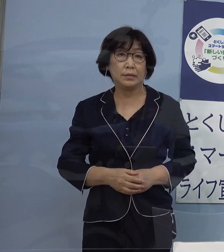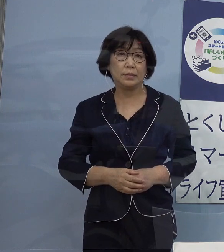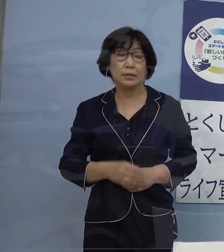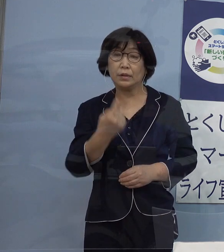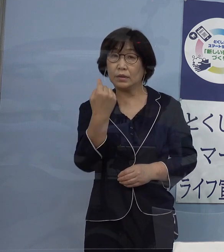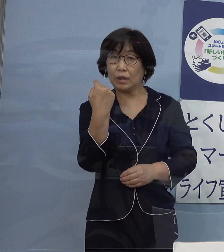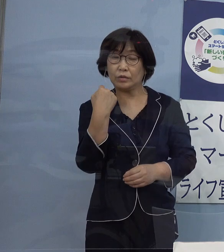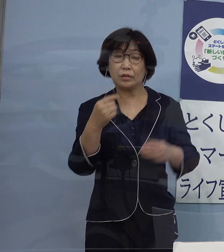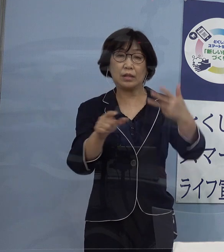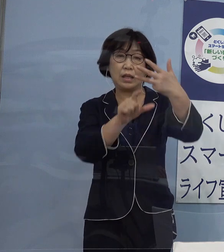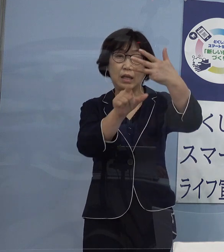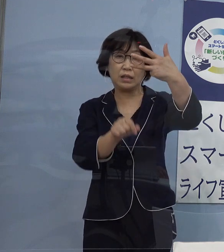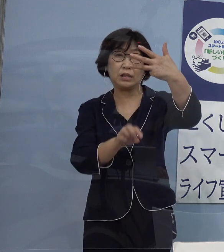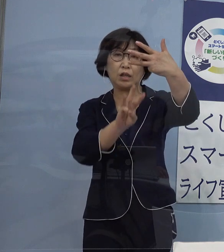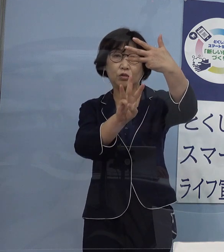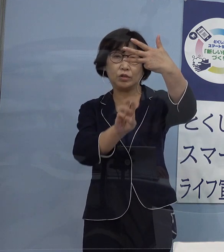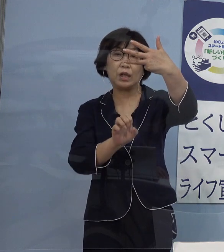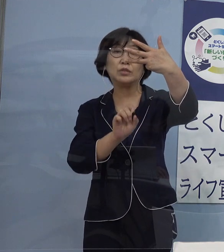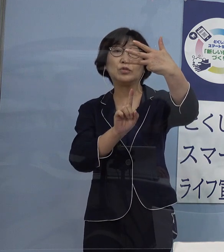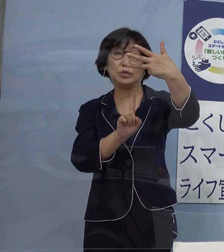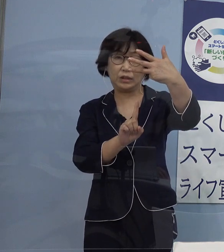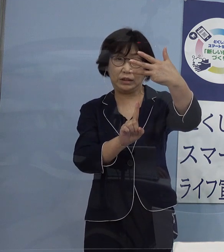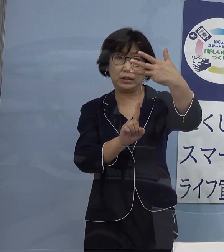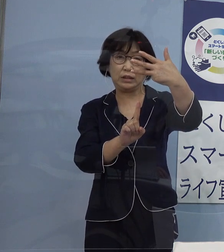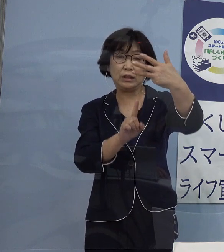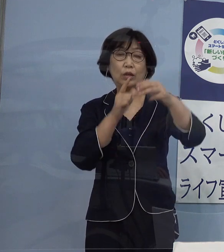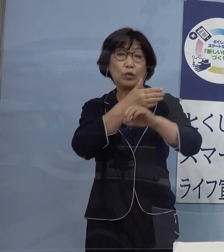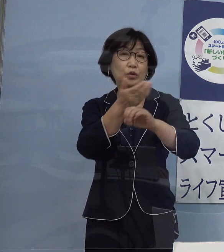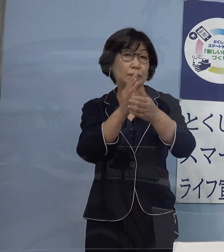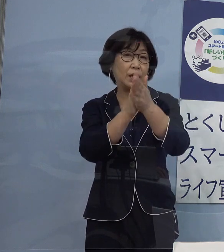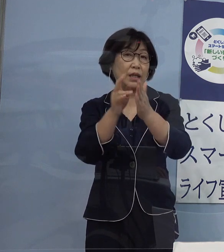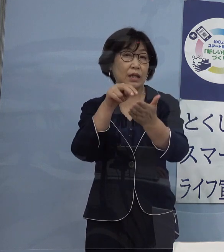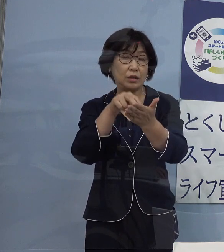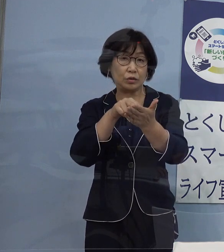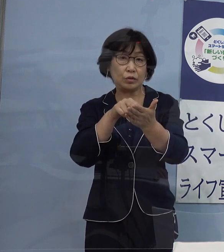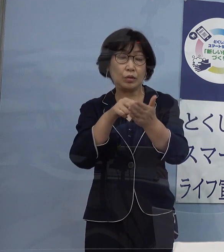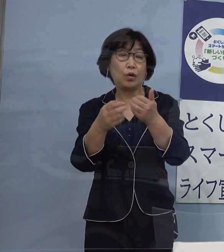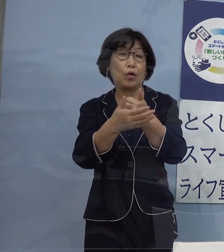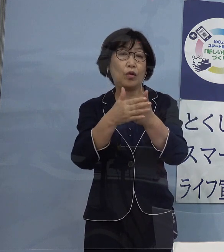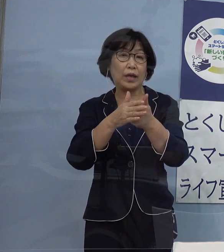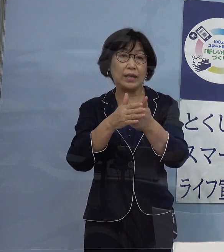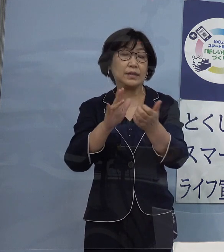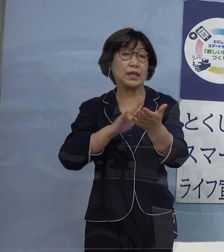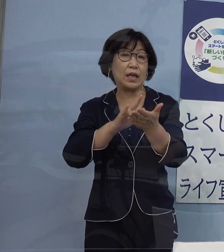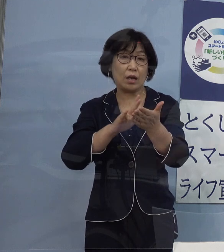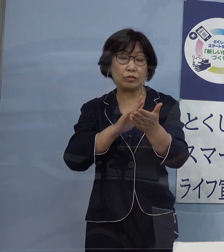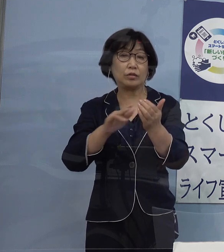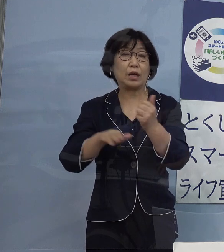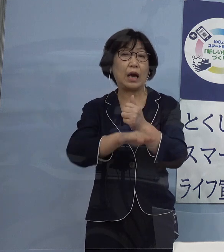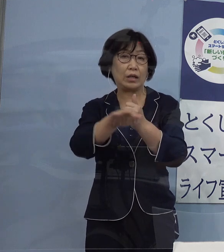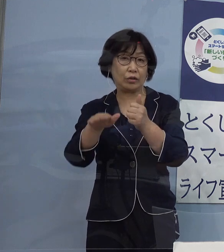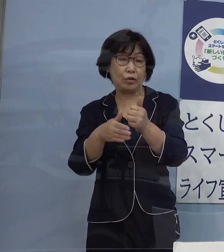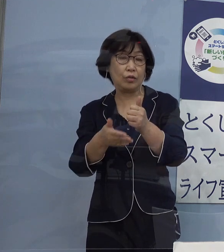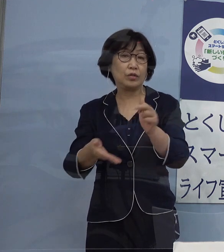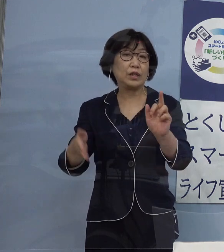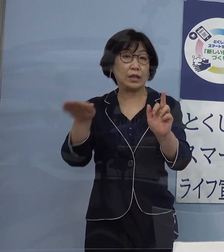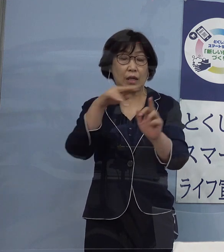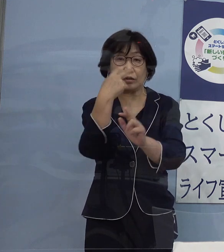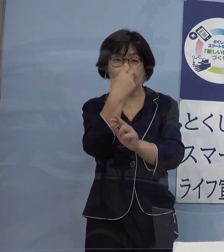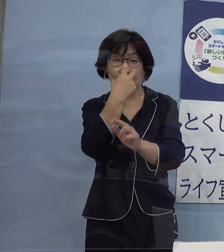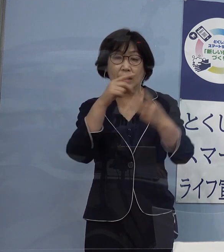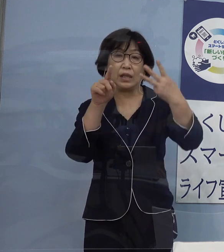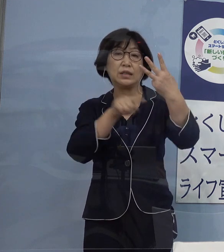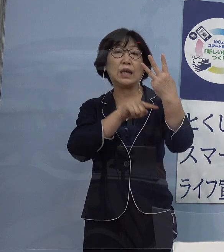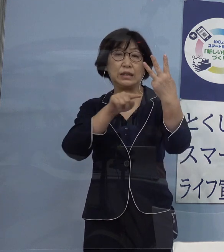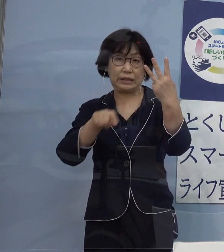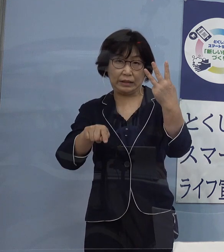日8月の31日徳島県立保健製薬環境センターの検査によりまして3名